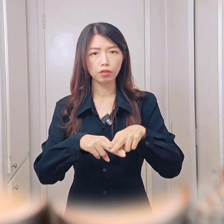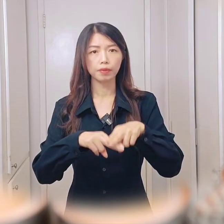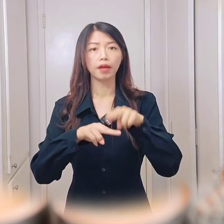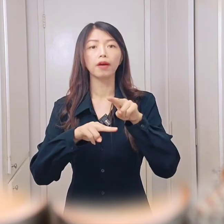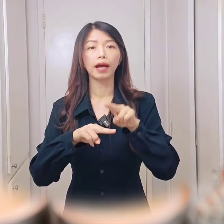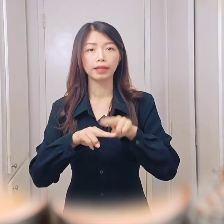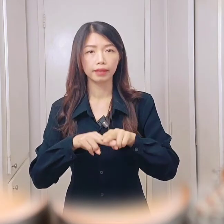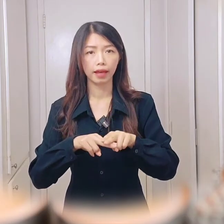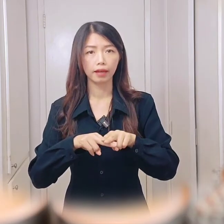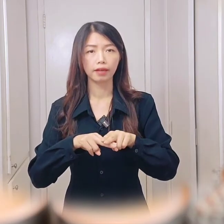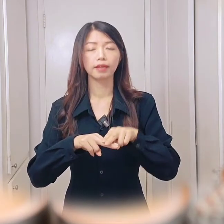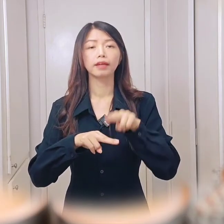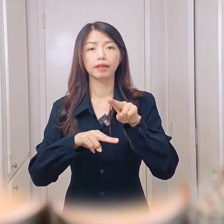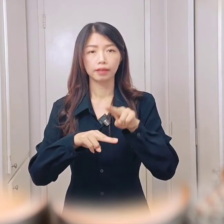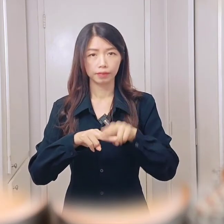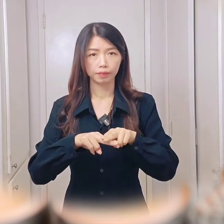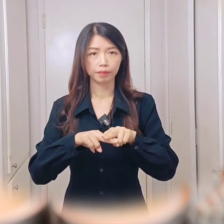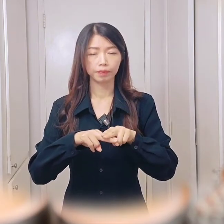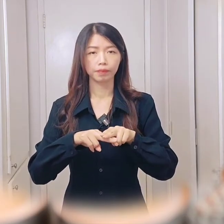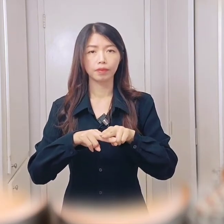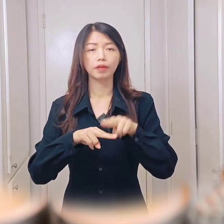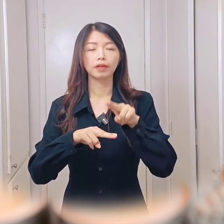포개해 주시면 돼요. 앉다.